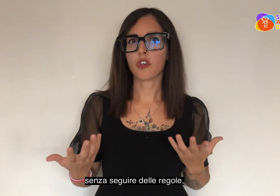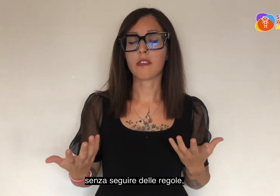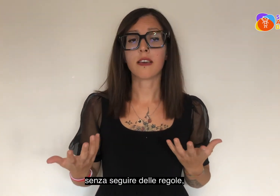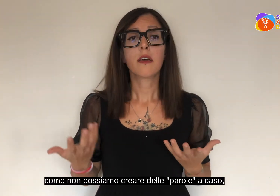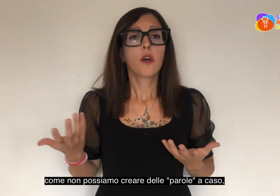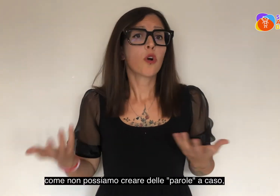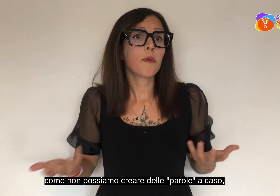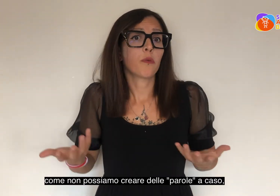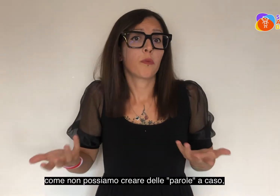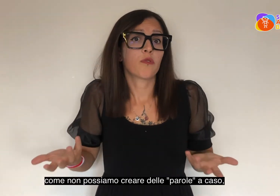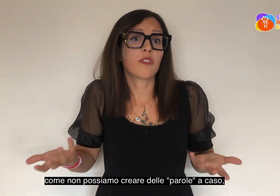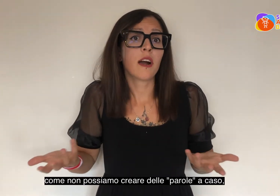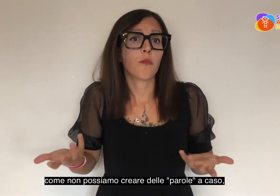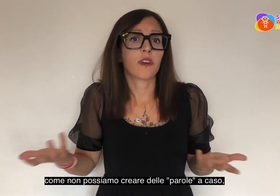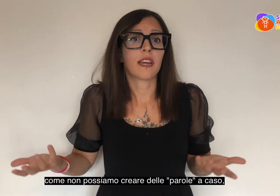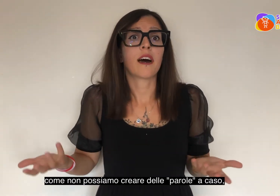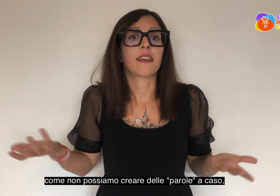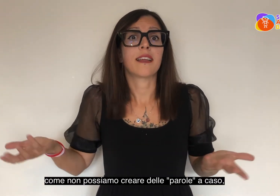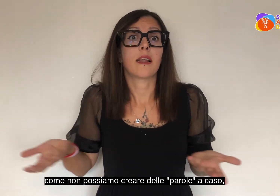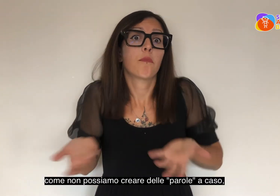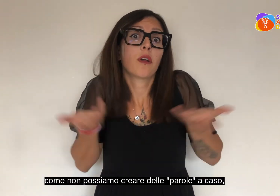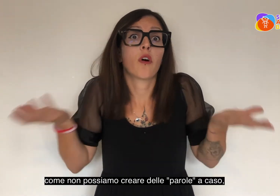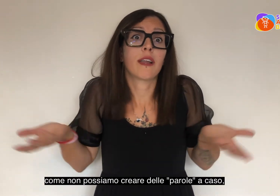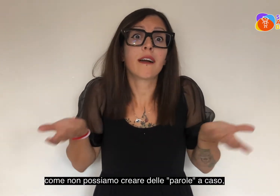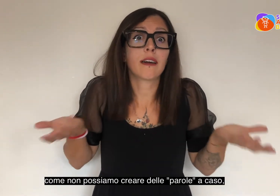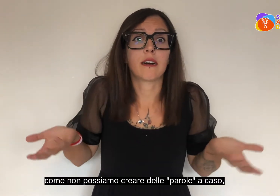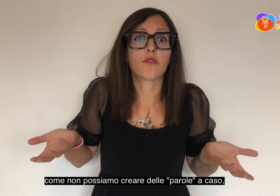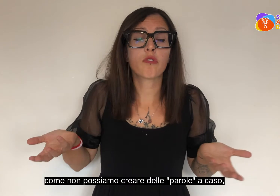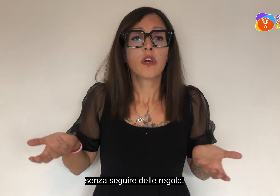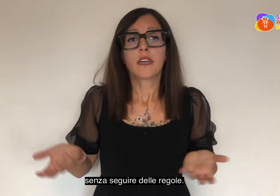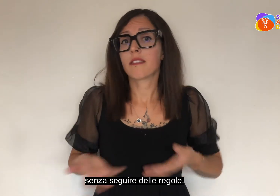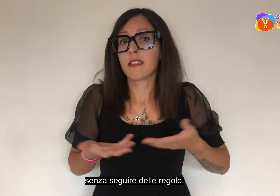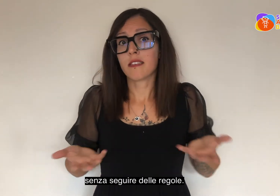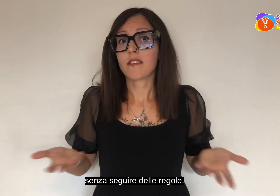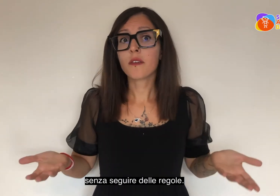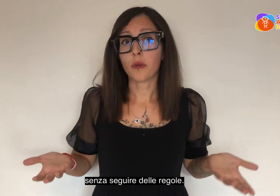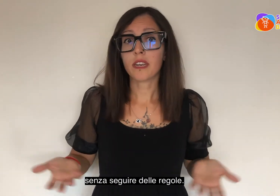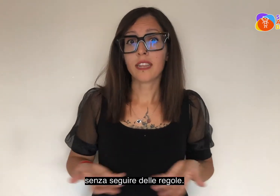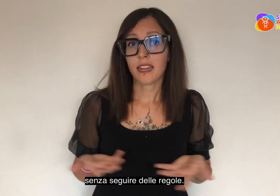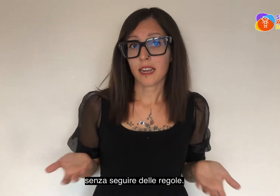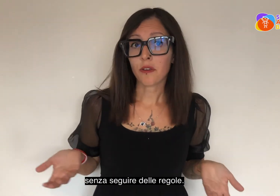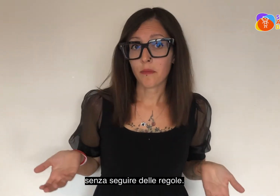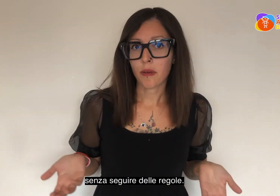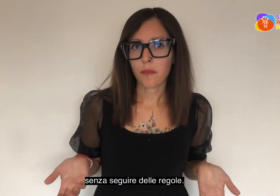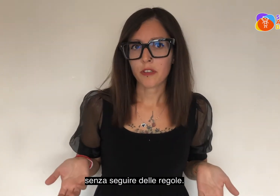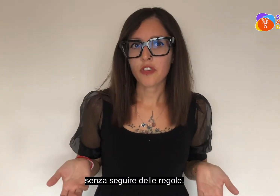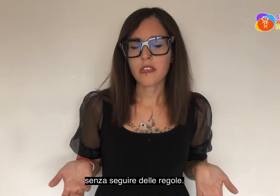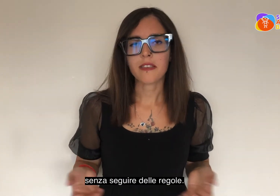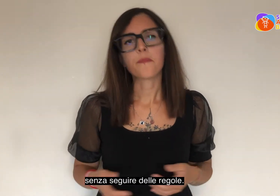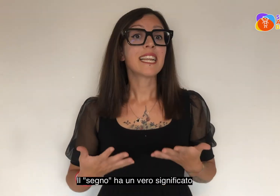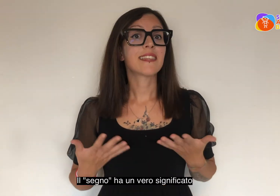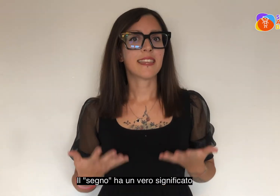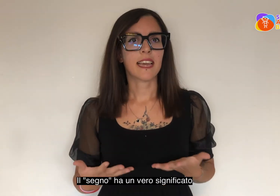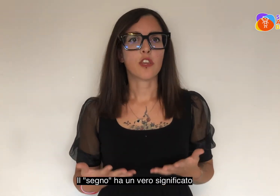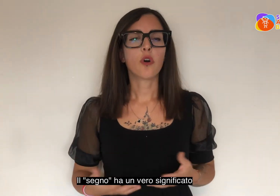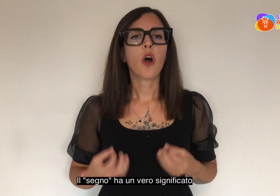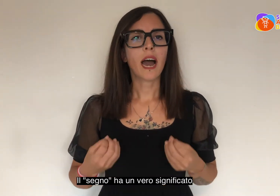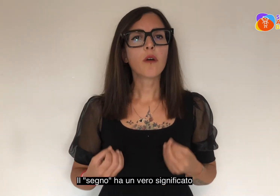precise, come non possiamo creare delle parole a caso senza seguire delle regole ben precise. Il segno ha un